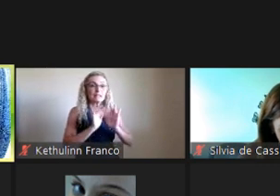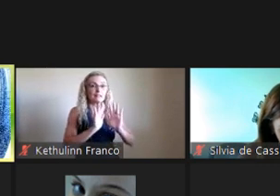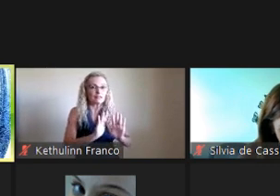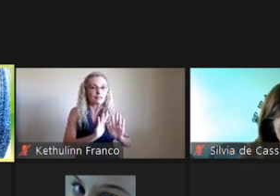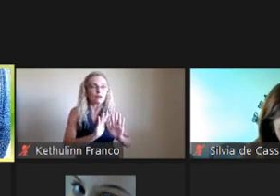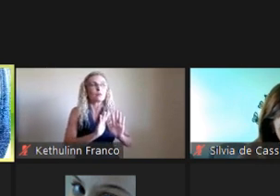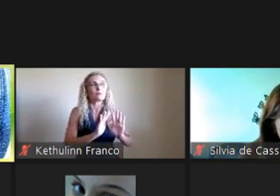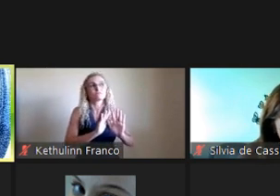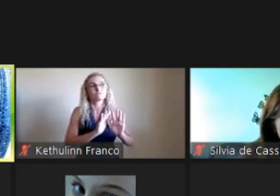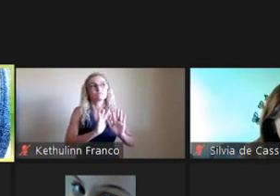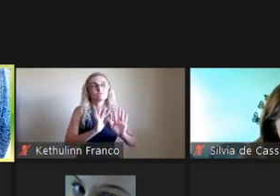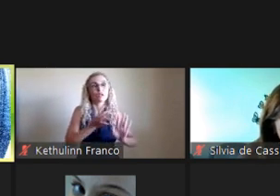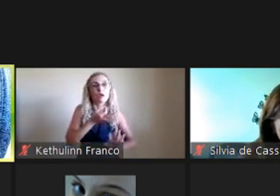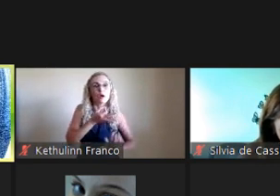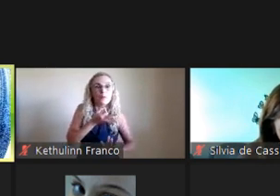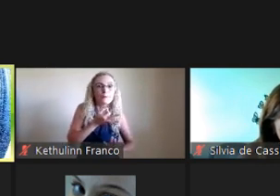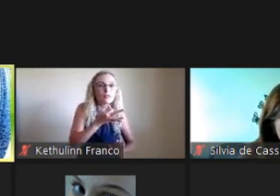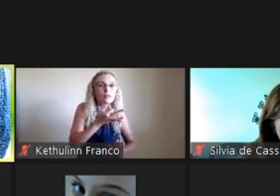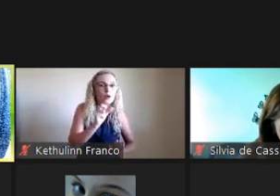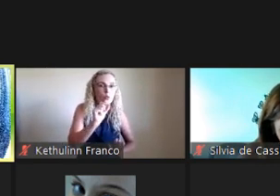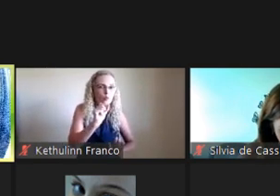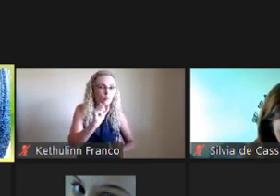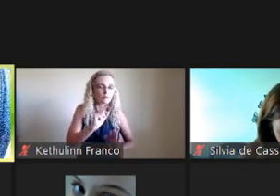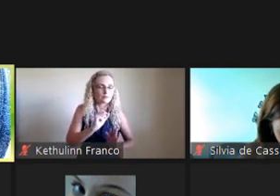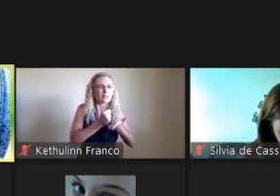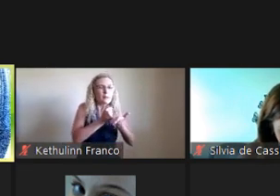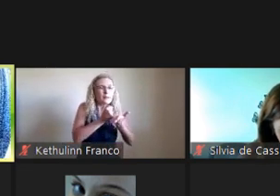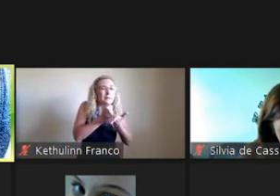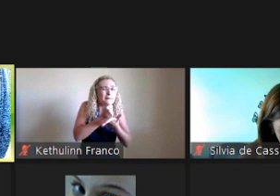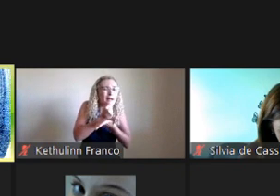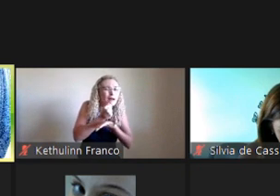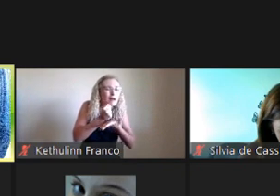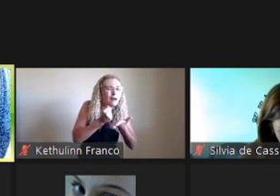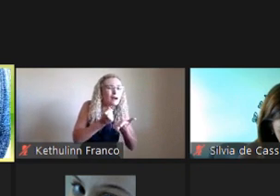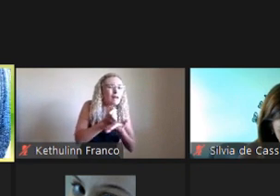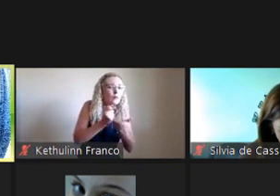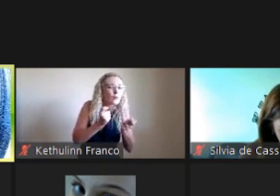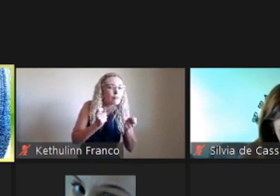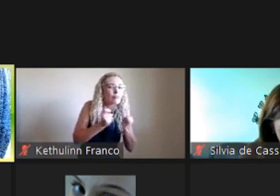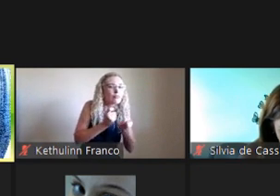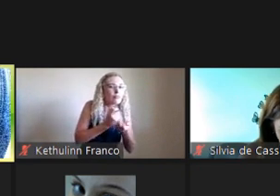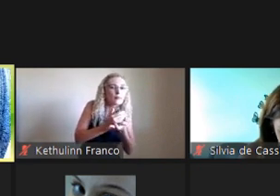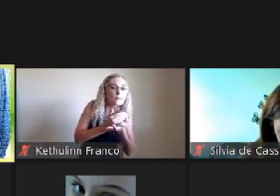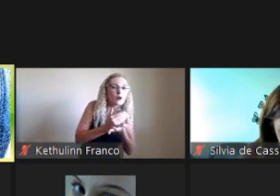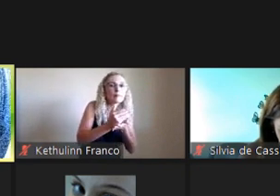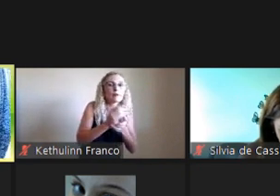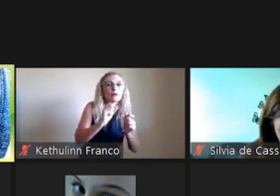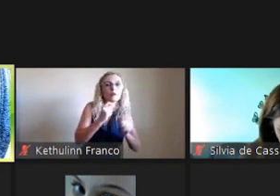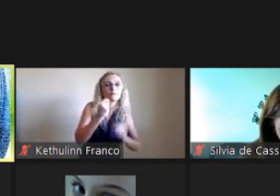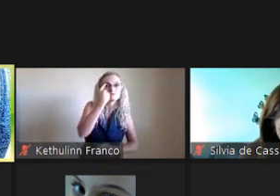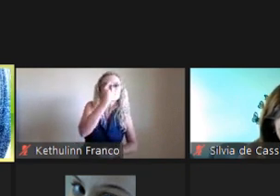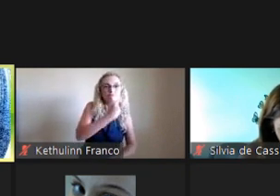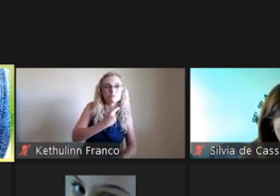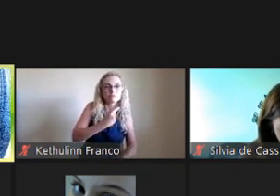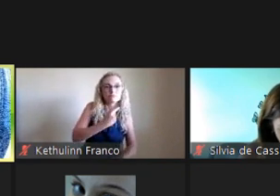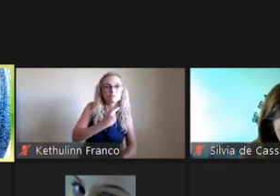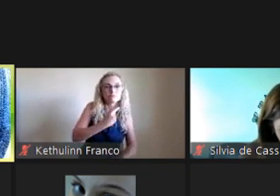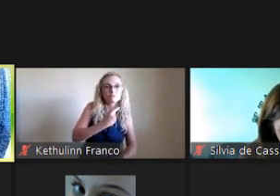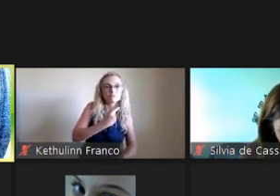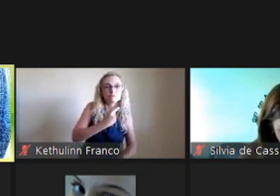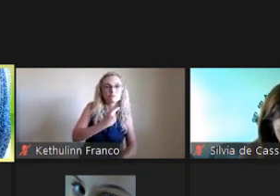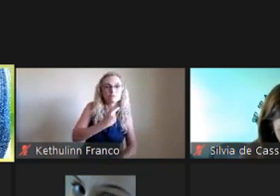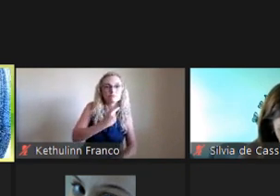horas. Por quais razões? Você consegue trabalhar a teoria em